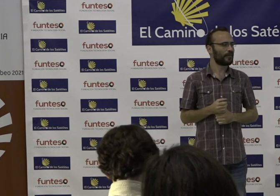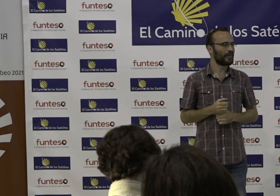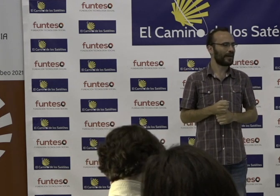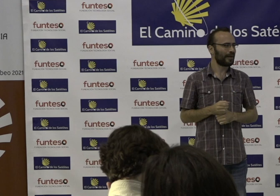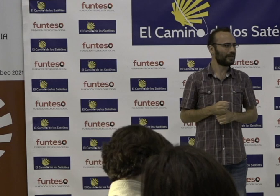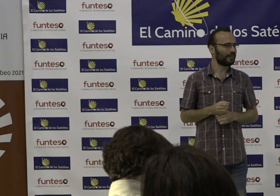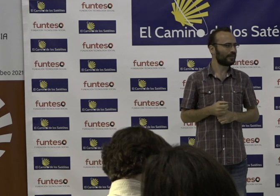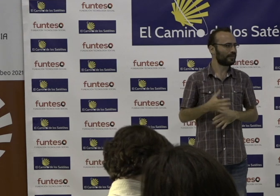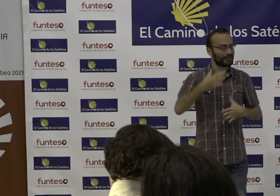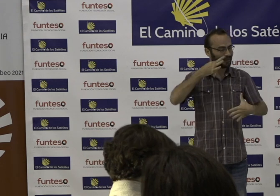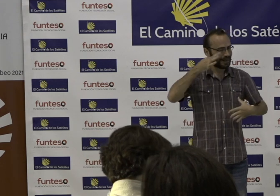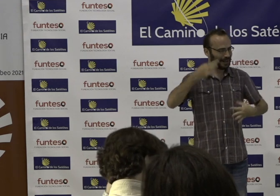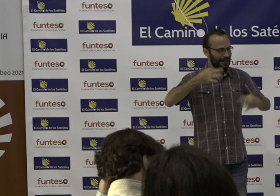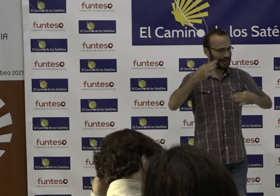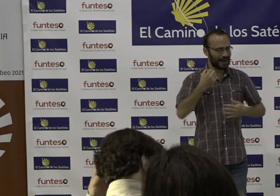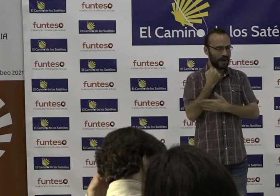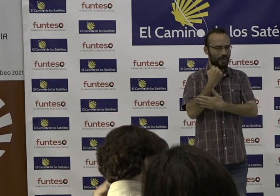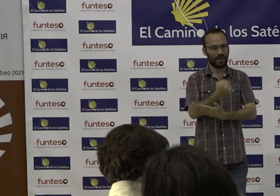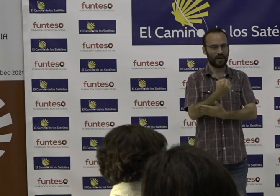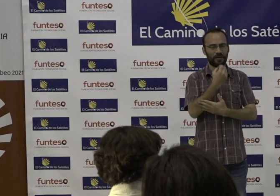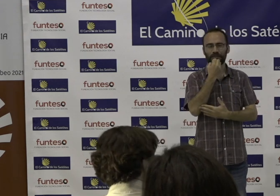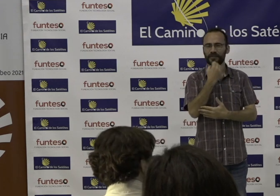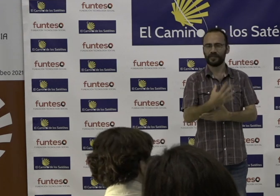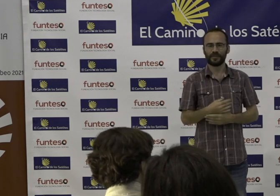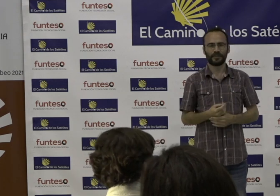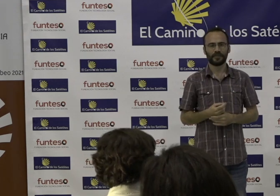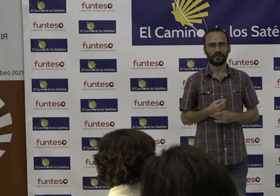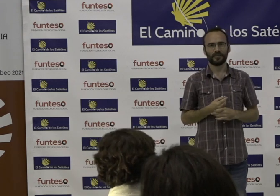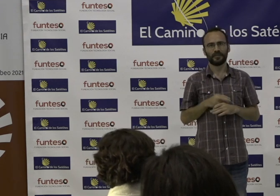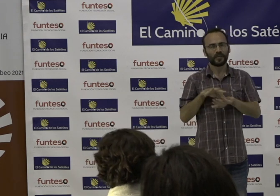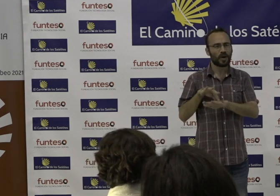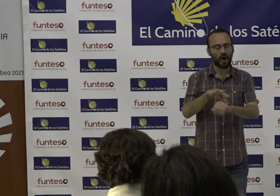y en realidad es un gran apoyo porque siempre está ahí orientándonos, ¿no?